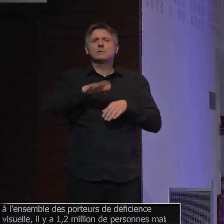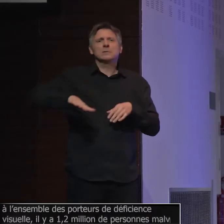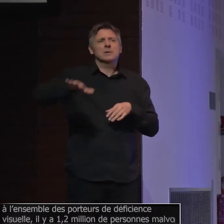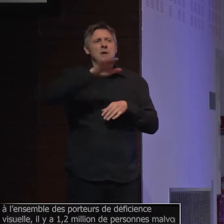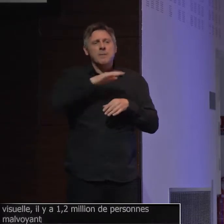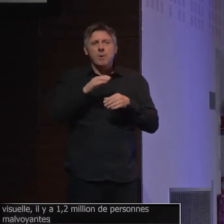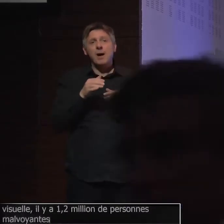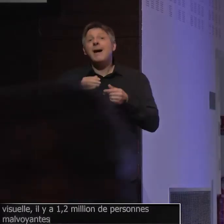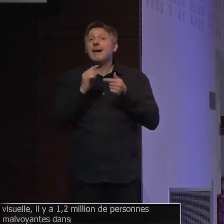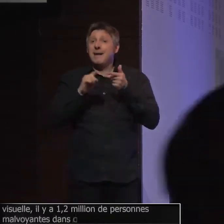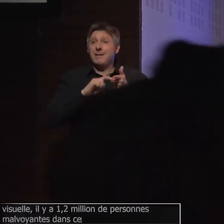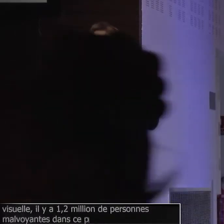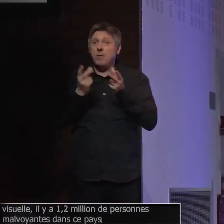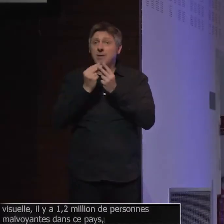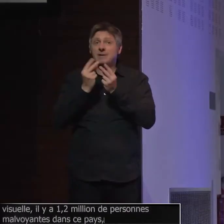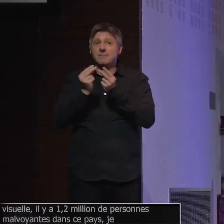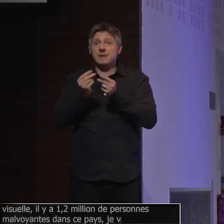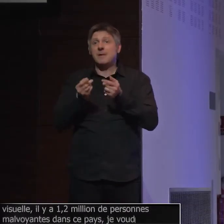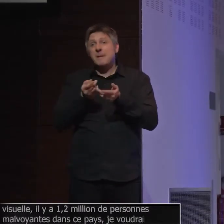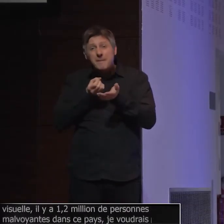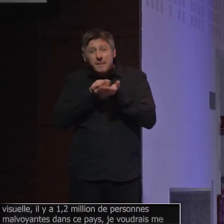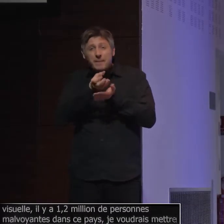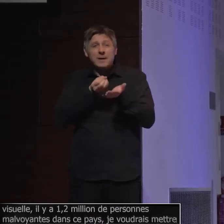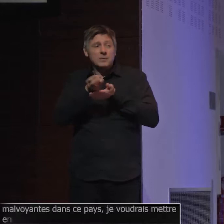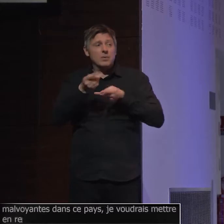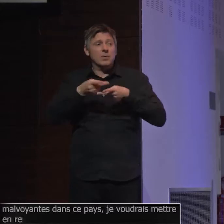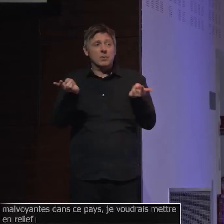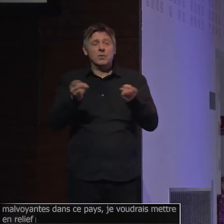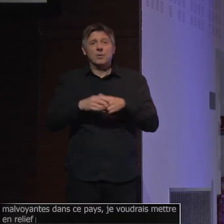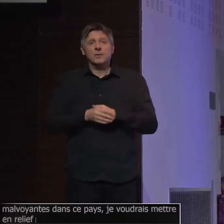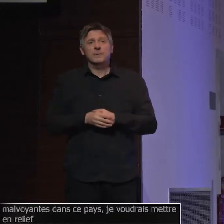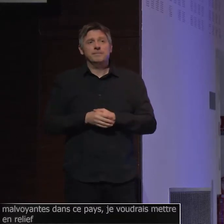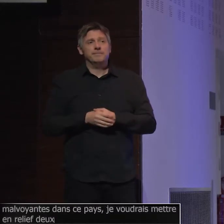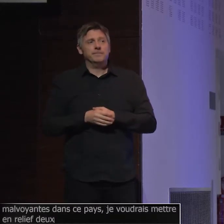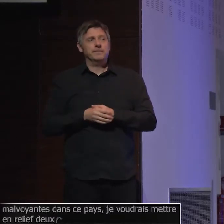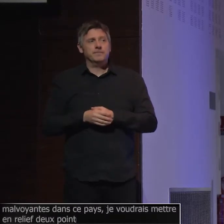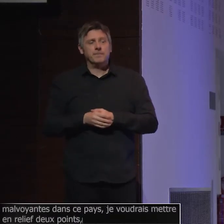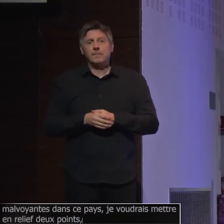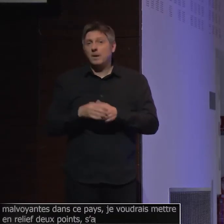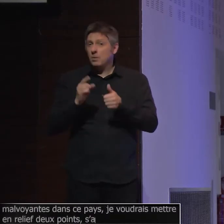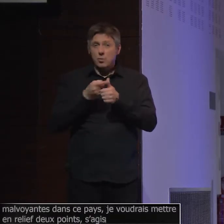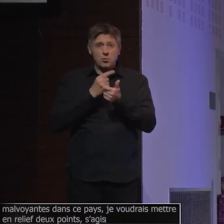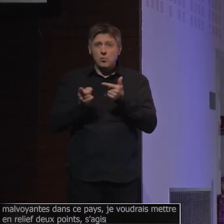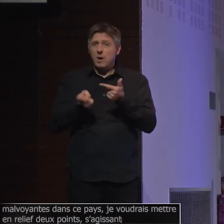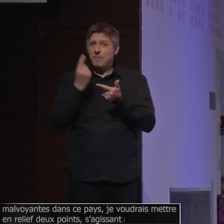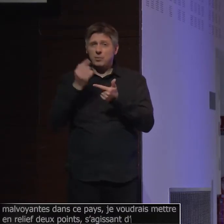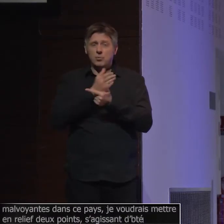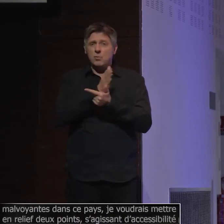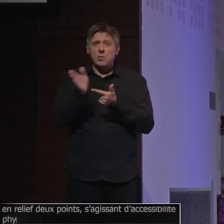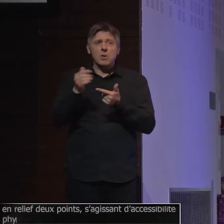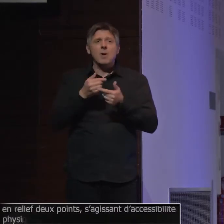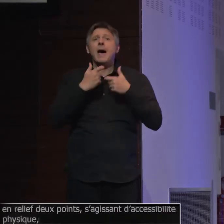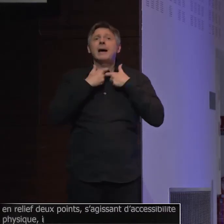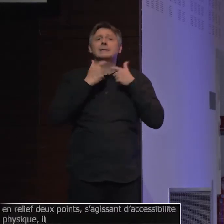sur quelques éléments qui nous sont un peu plus particuliers. Les deux traits saillants que je voudrais mettre en relief sont les suivants. S'agissant